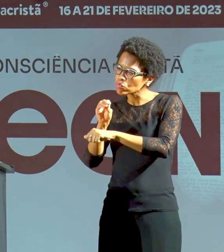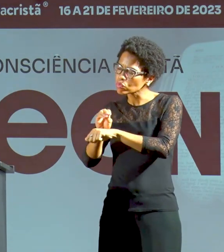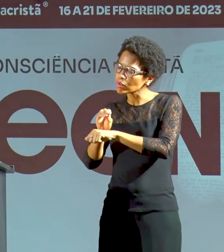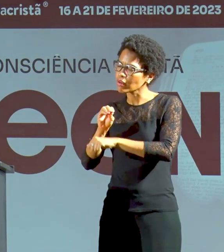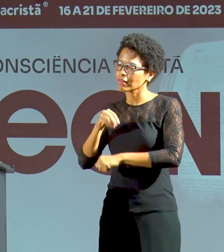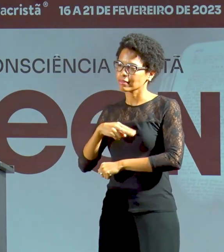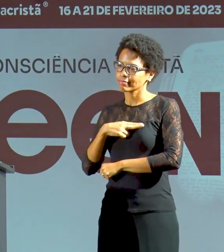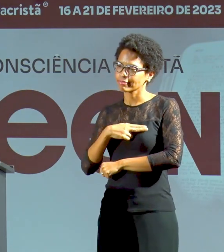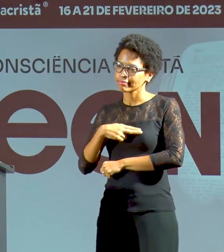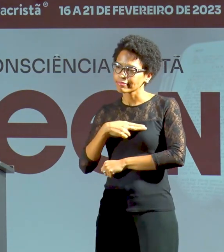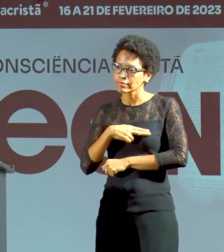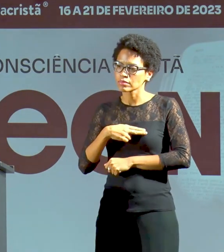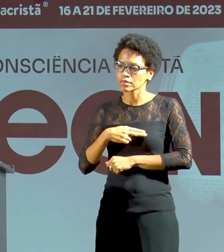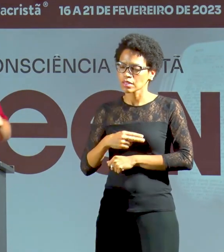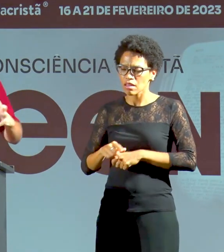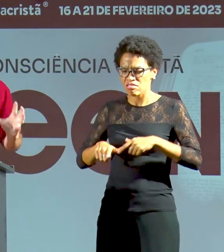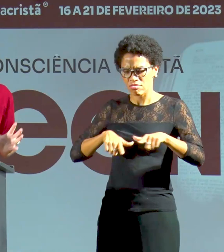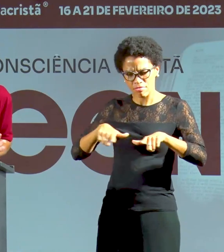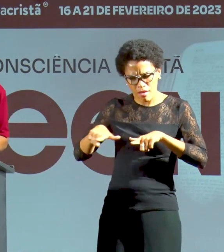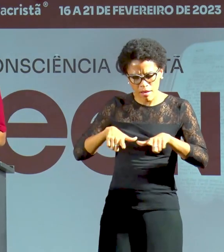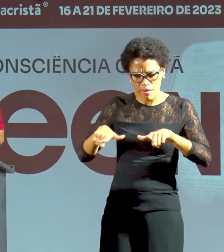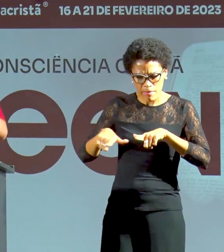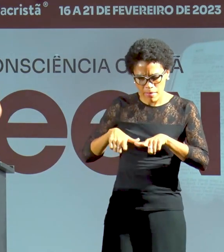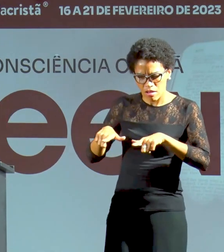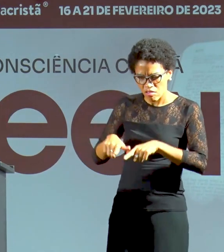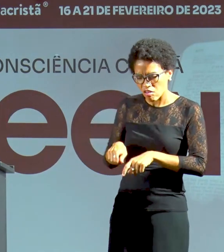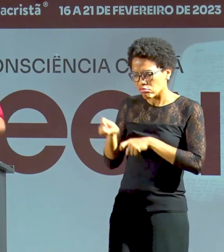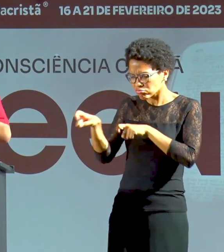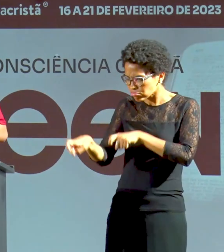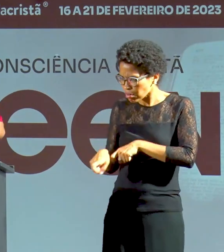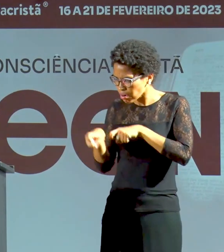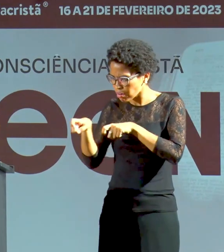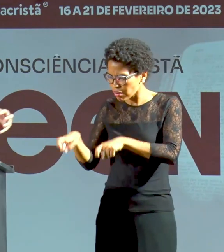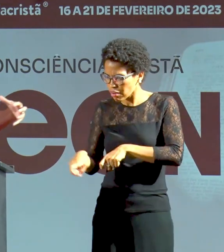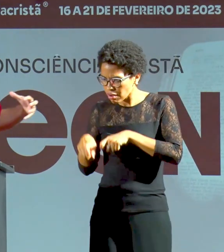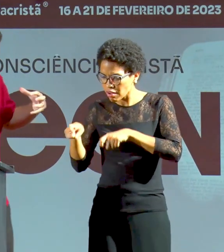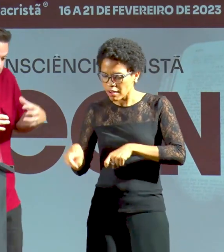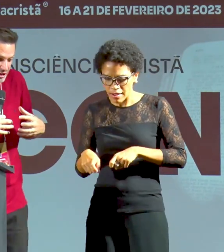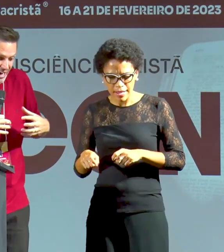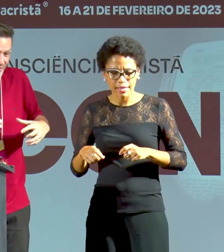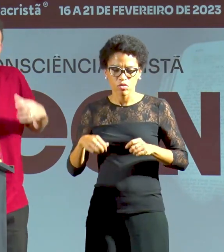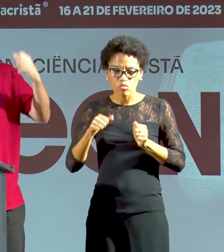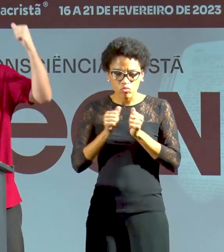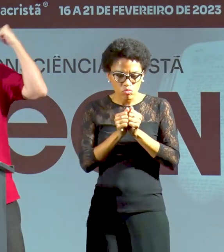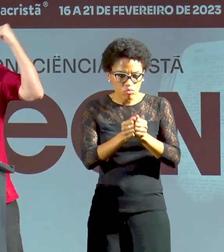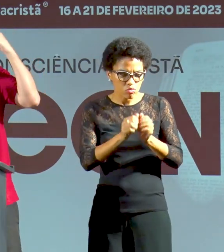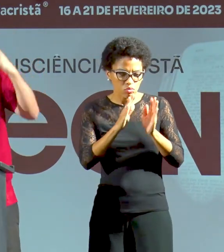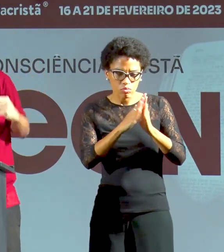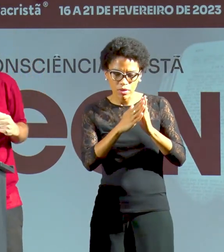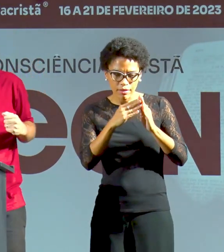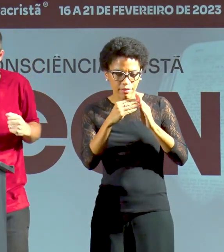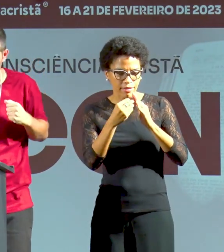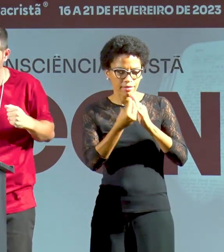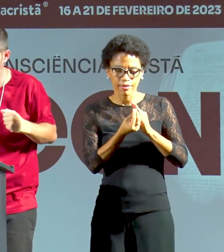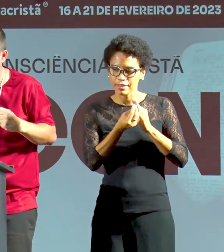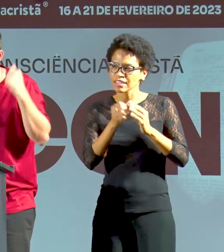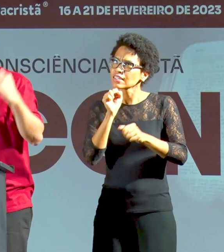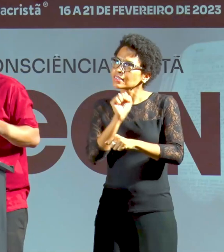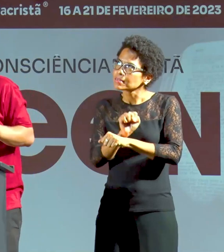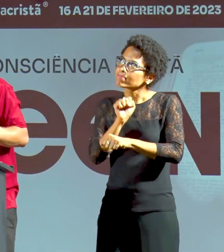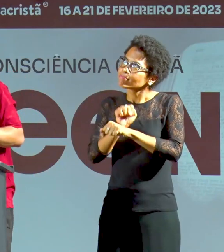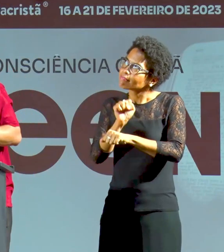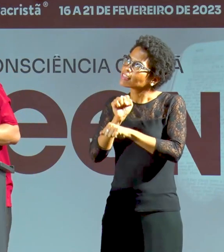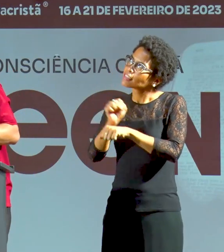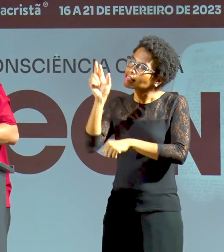enquanto ela desenvolvia no seu trabalho enquanto ela estava no meio do povo de Deus a igreja enquanto ela se refugiava esperava de fato no Senhor